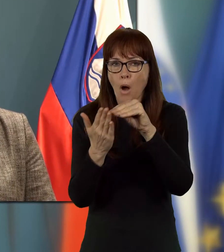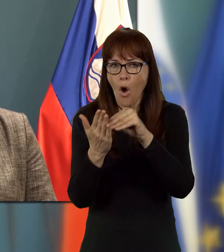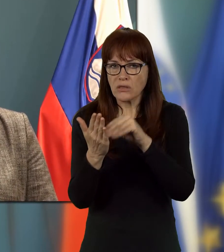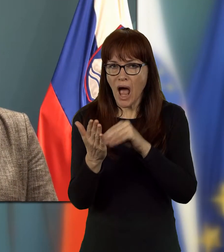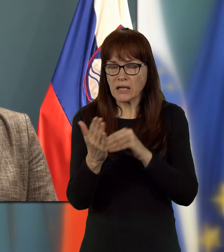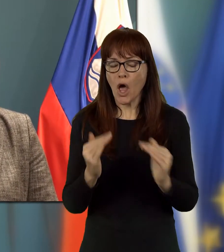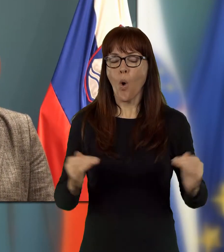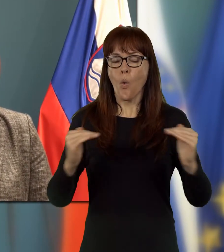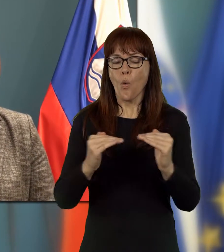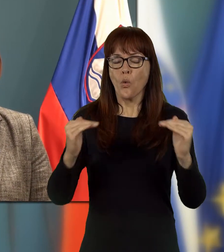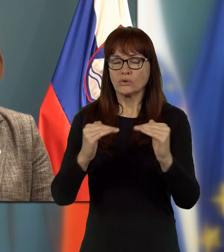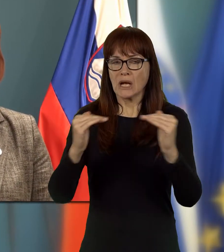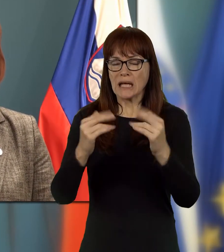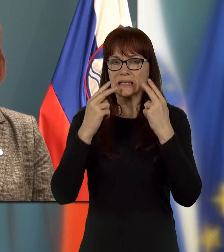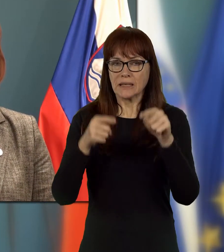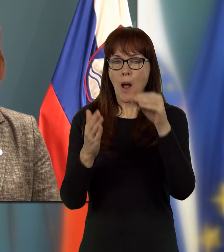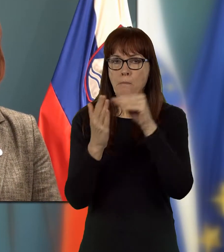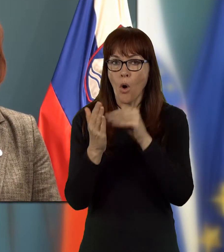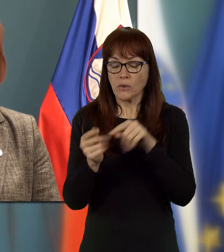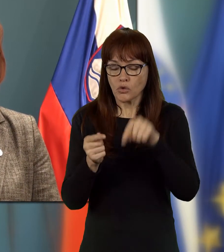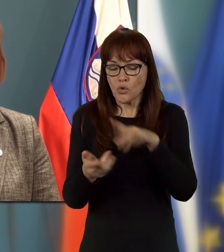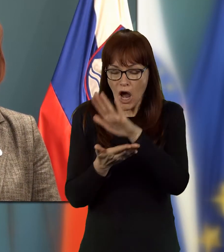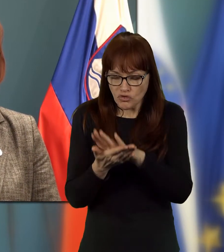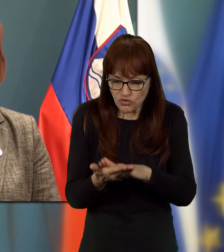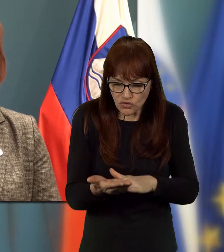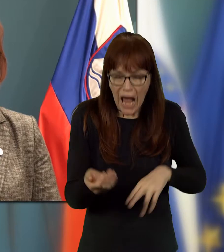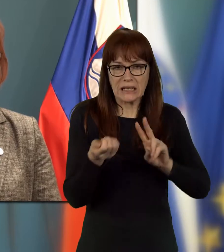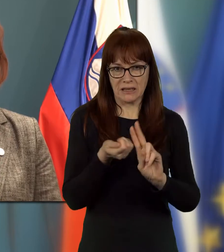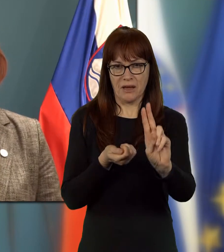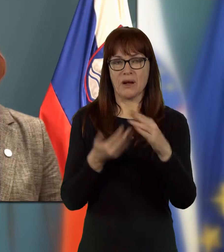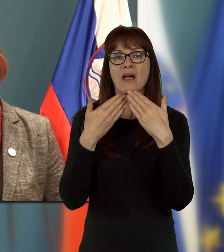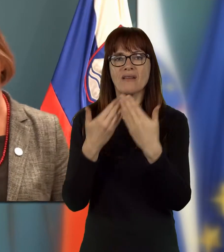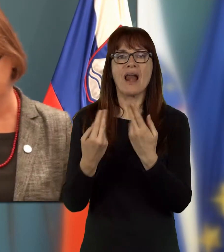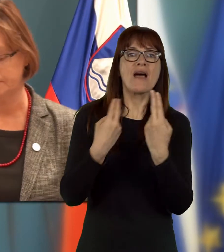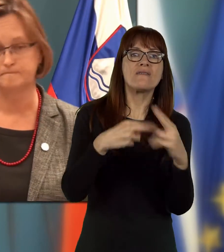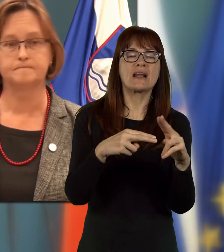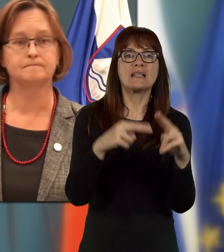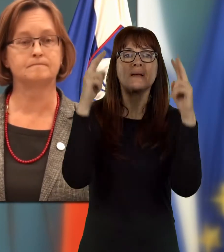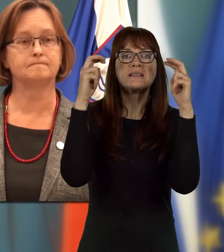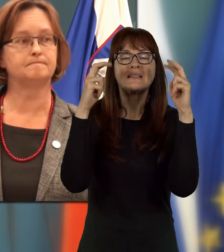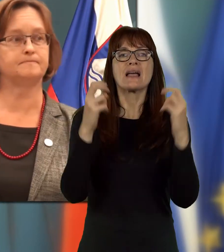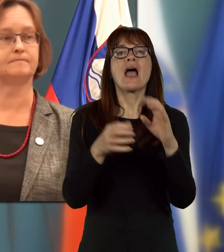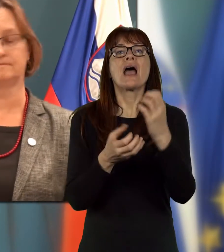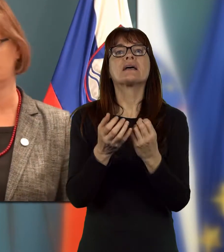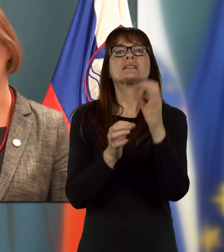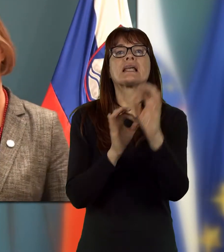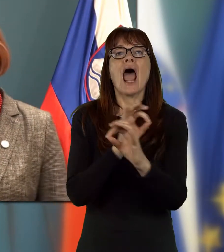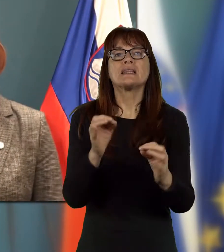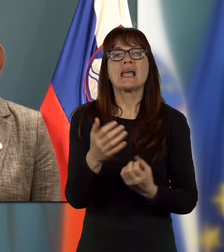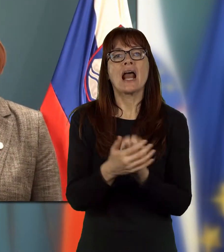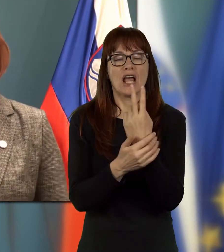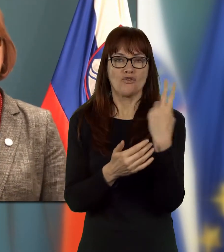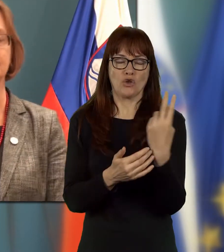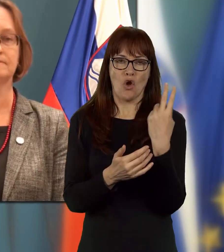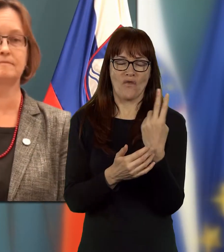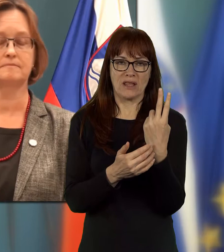podatke, se uskladiti glede teh podatkov in od tukaj štartati naprej. Hvala. Vrnimo se k temi strategije razvoja Slovenije. Imate